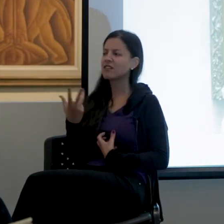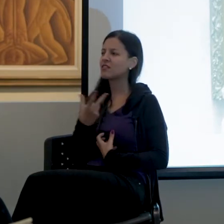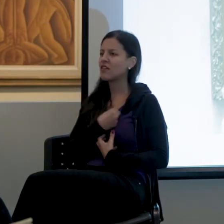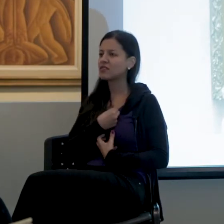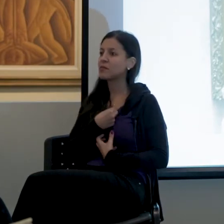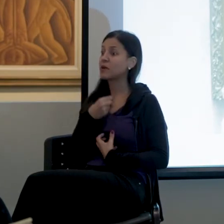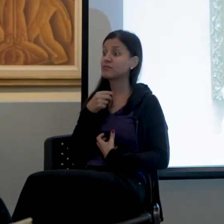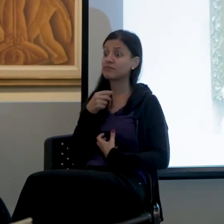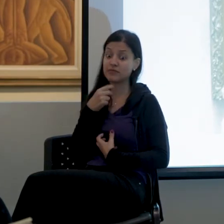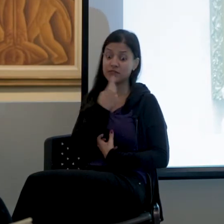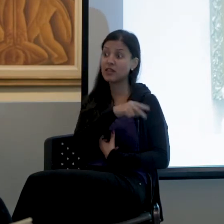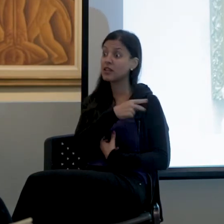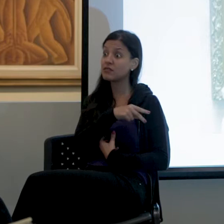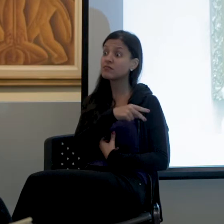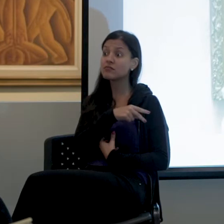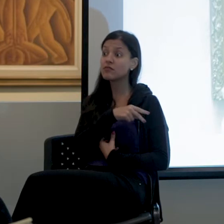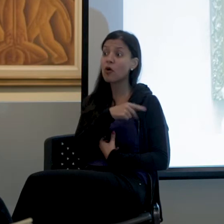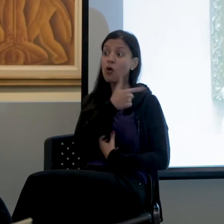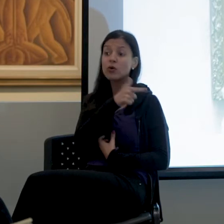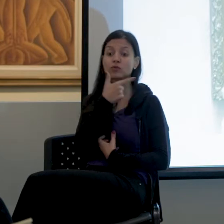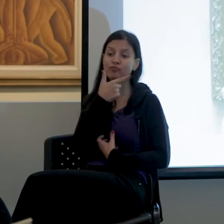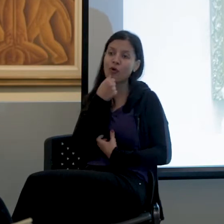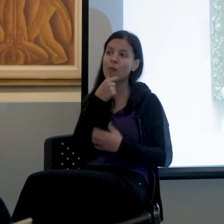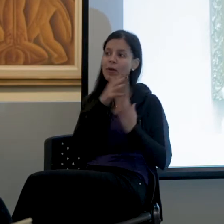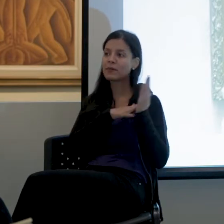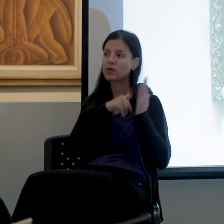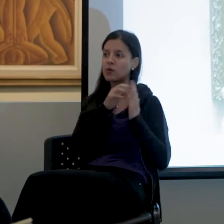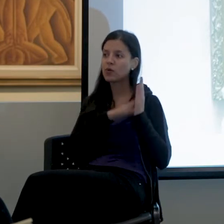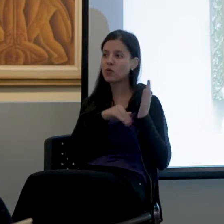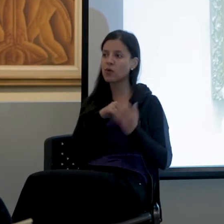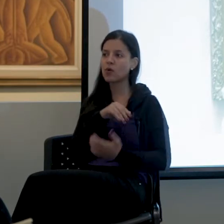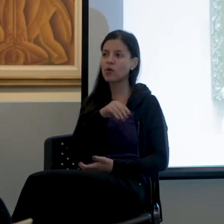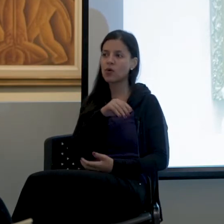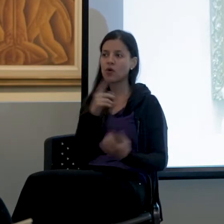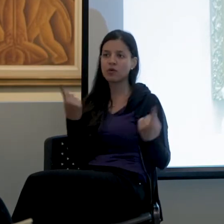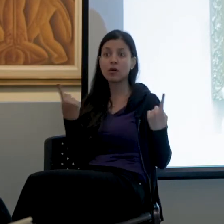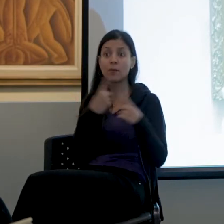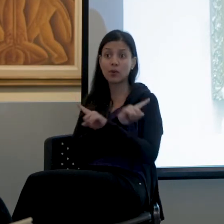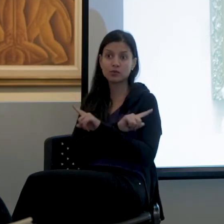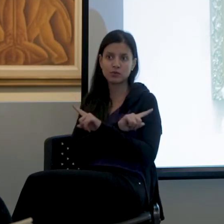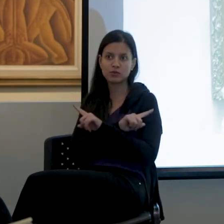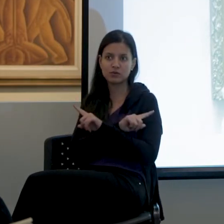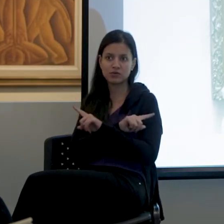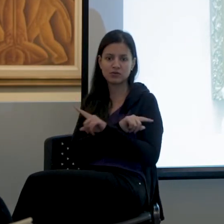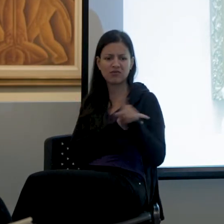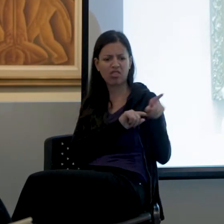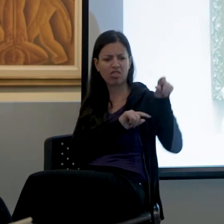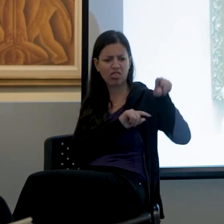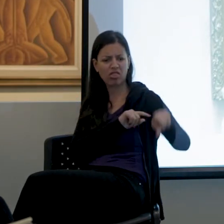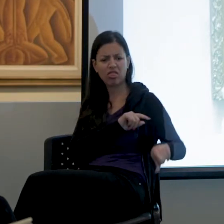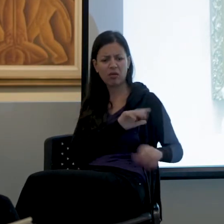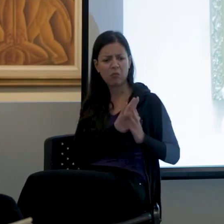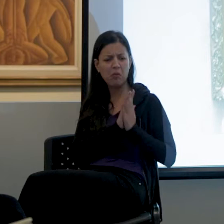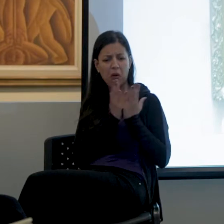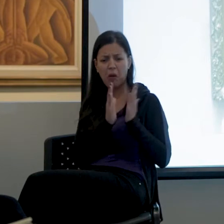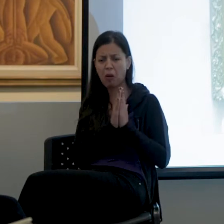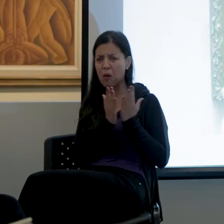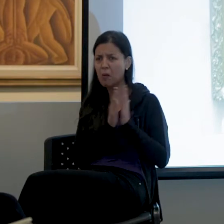Toulouse-Lautrec, era o oposto disso, né? Aquilo eram bordéis, sujos, miseráveis,